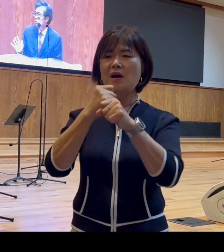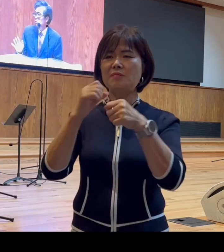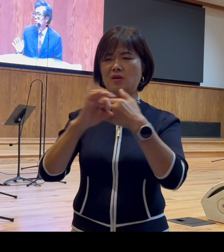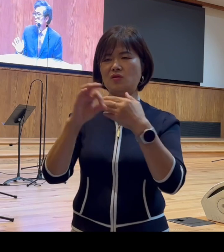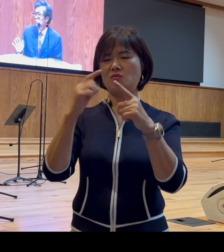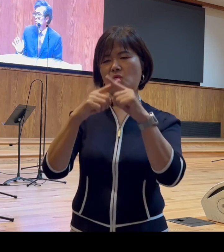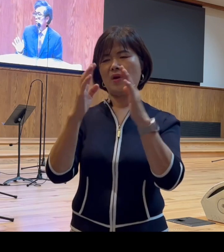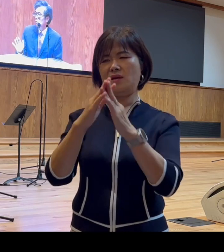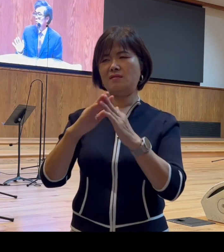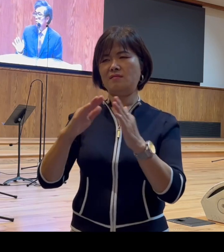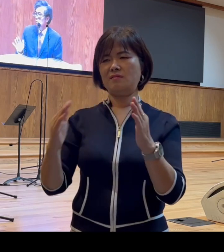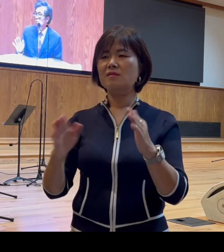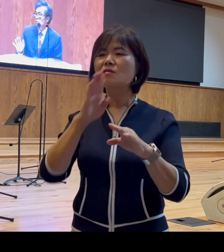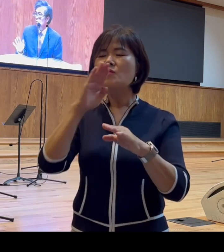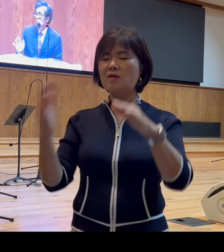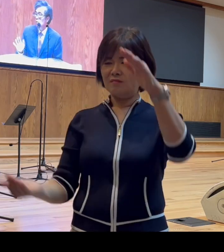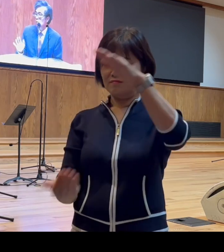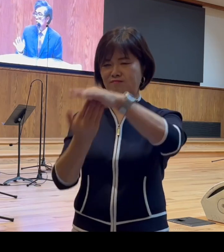거예요.